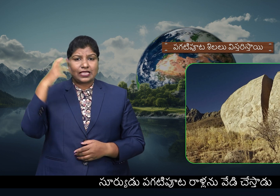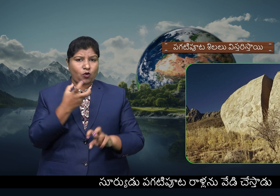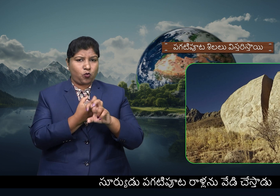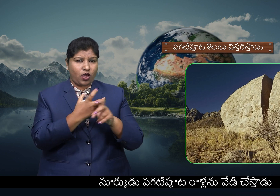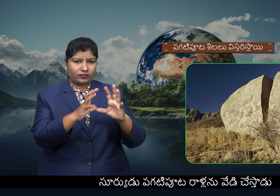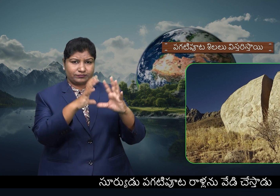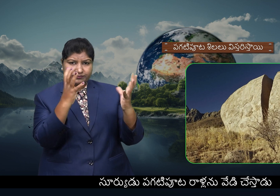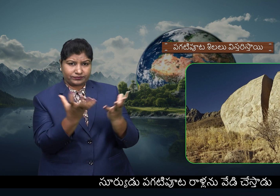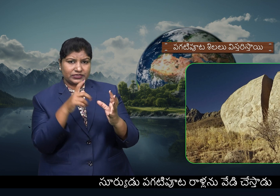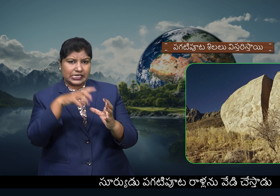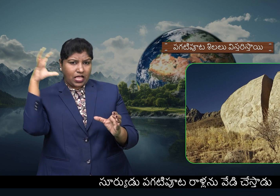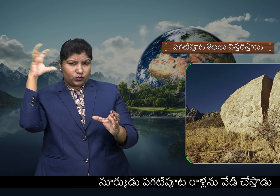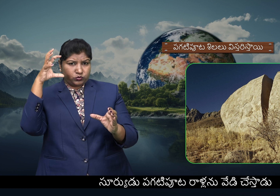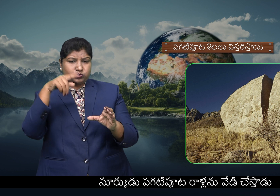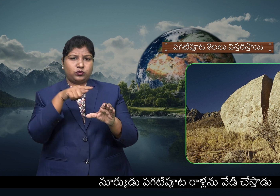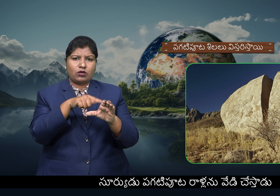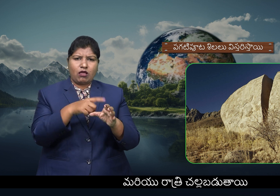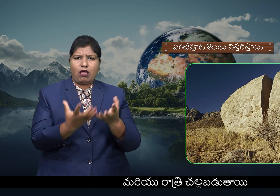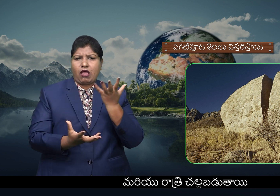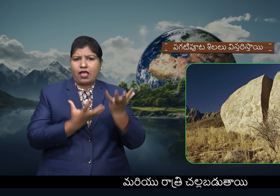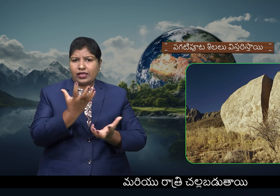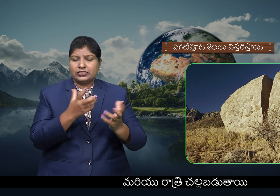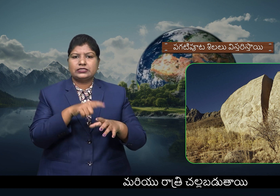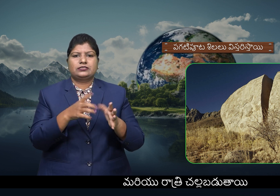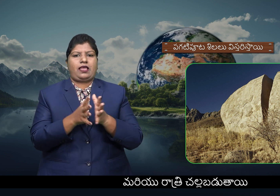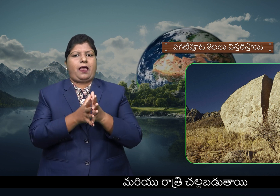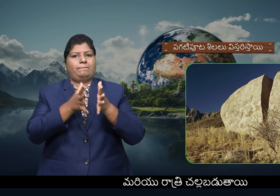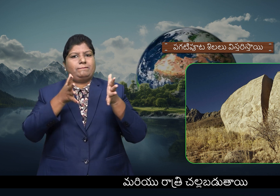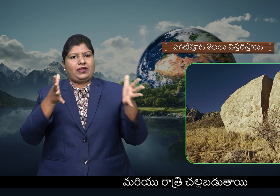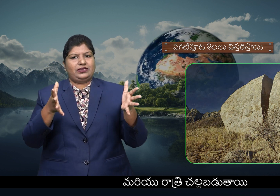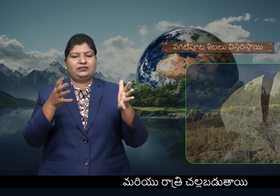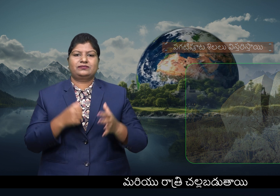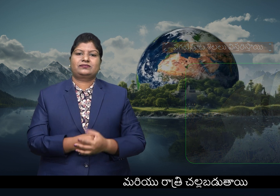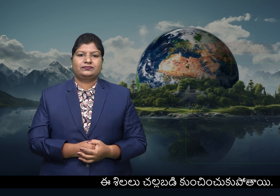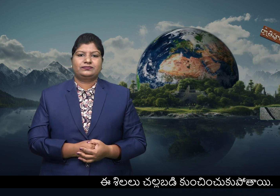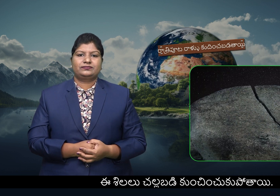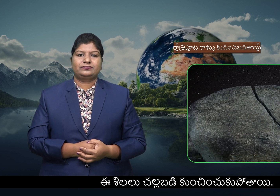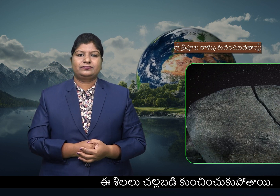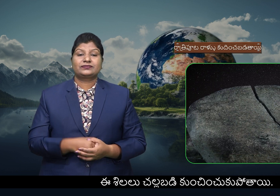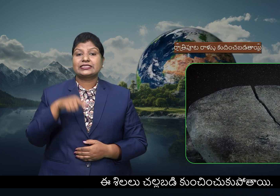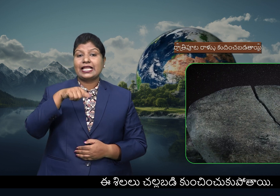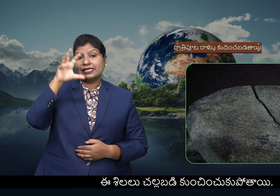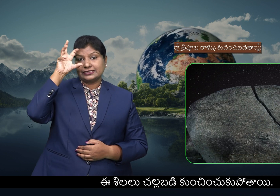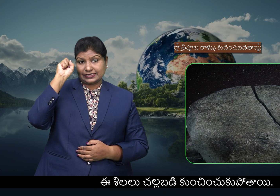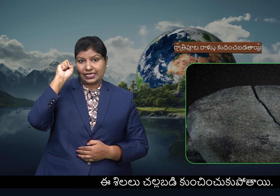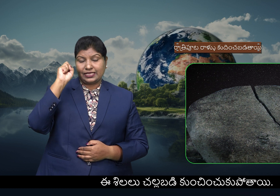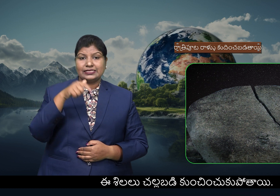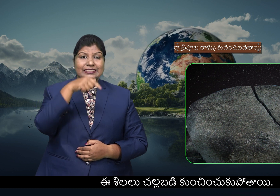సూర్యుడు పగటిపూట రాళ్లను వేడి చేస్తాడు మరియు రాత్రి చల్లబడతాయి. ఈ శిలలు చల్లబడి